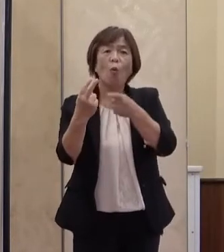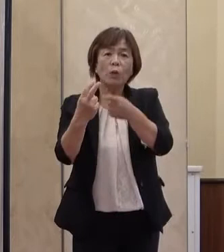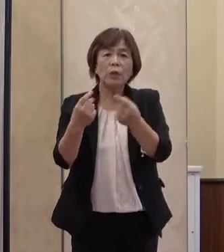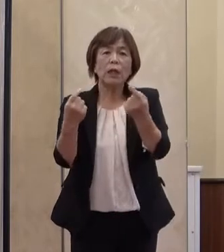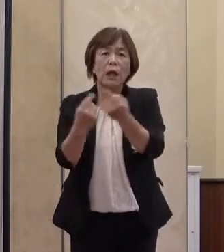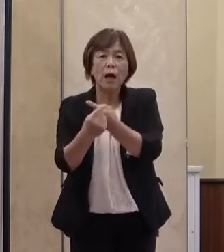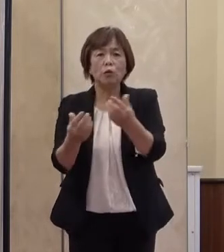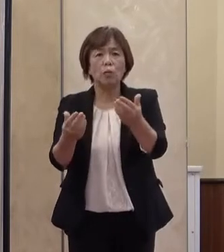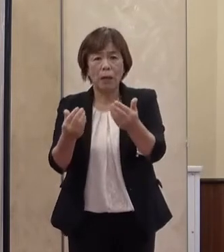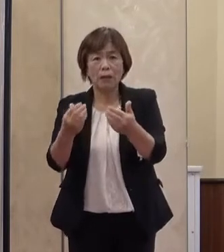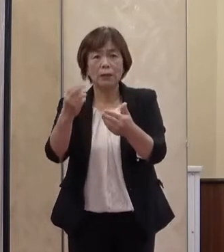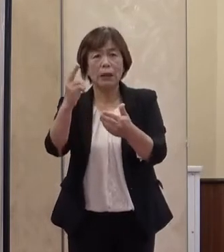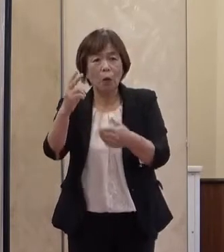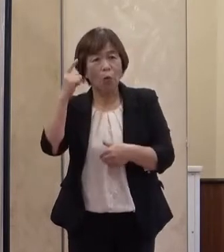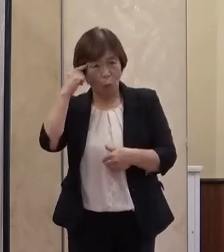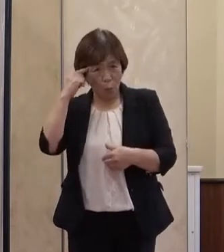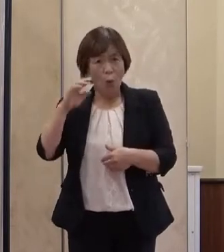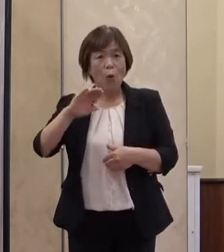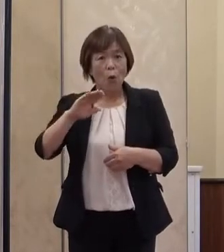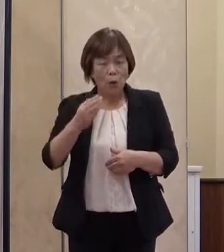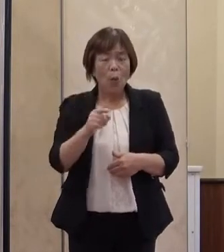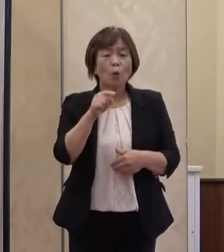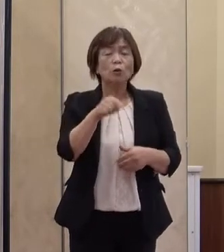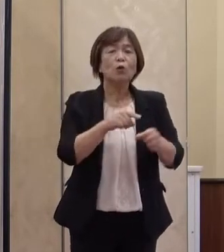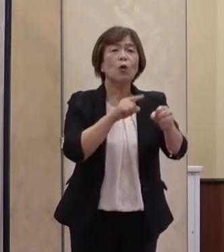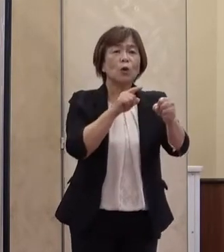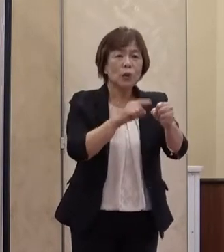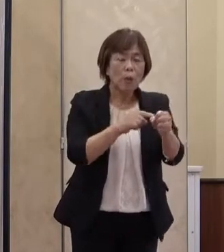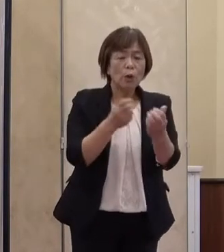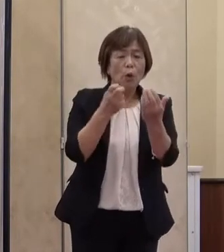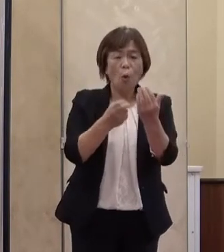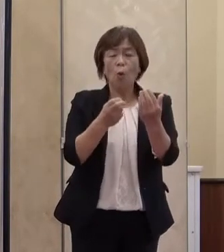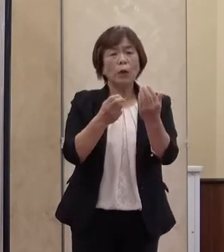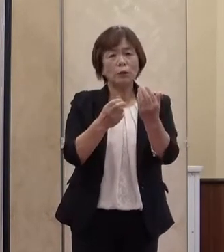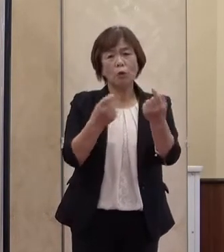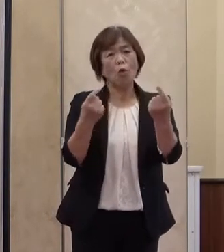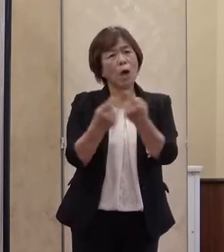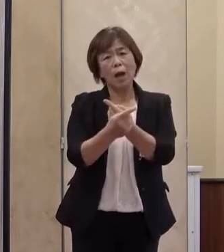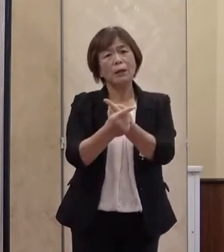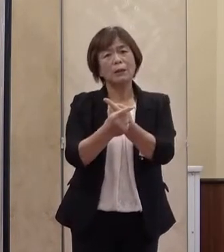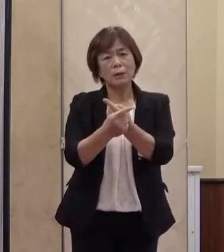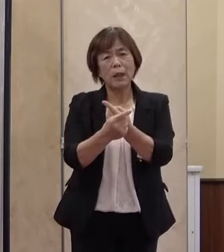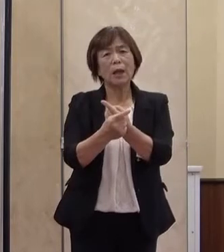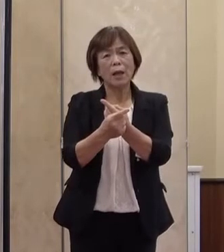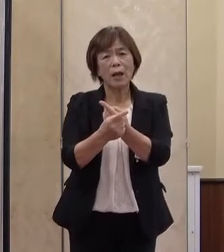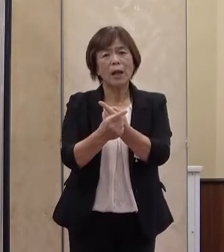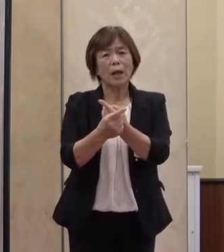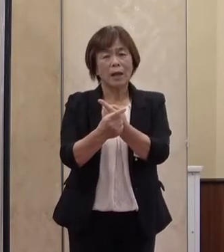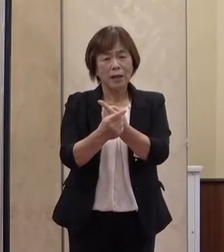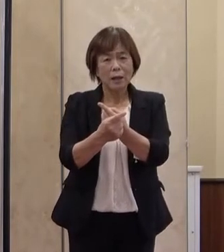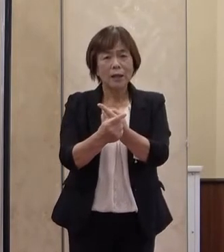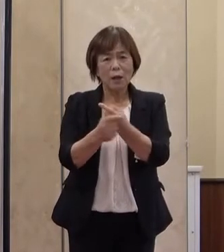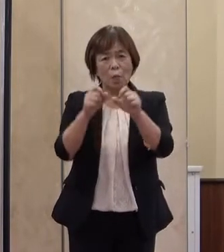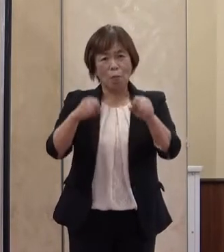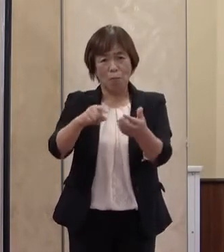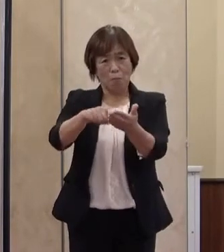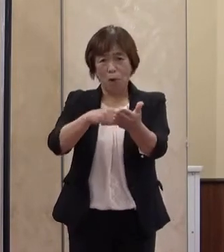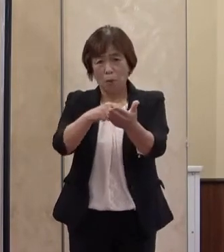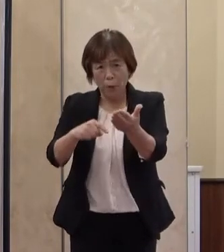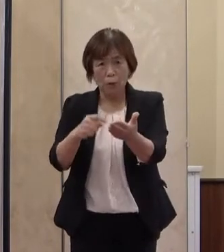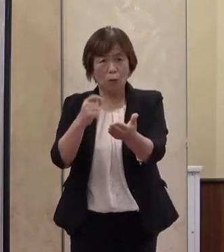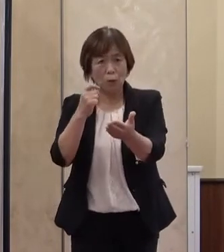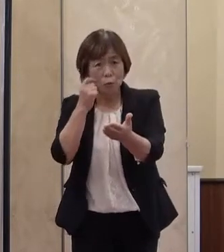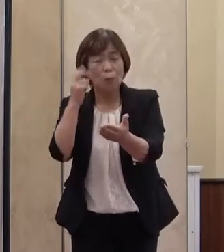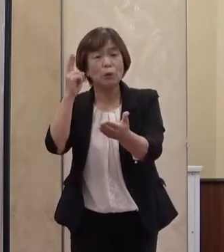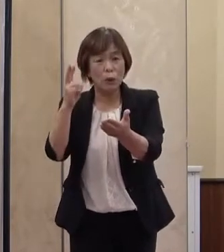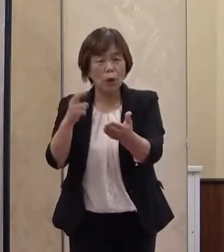きだと思います。ただそれをするんであれば、法律改正だけでは当然、不十分で、府民の皆